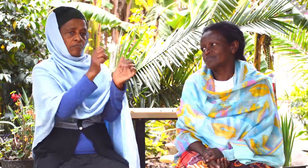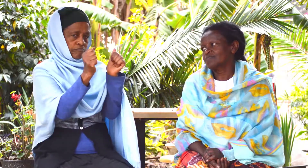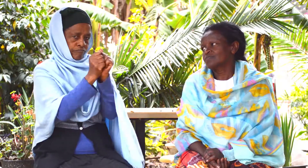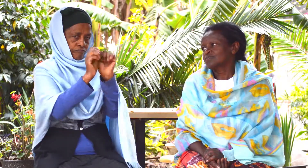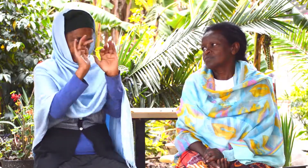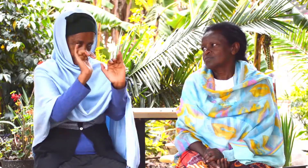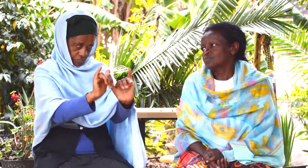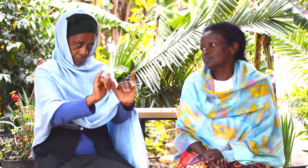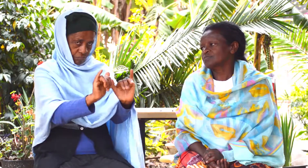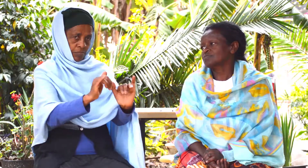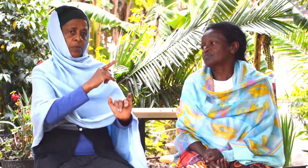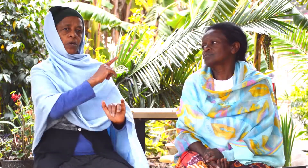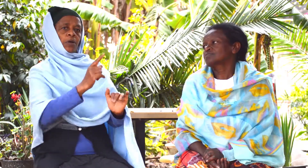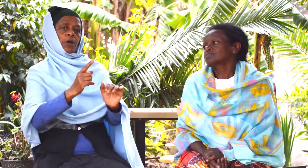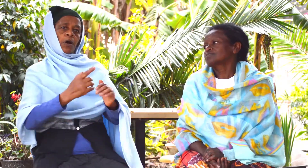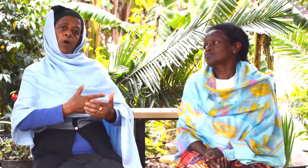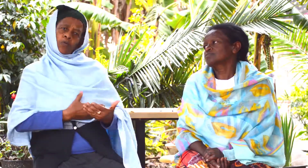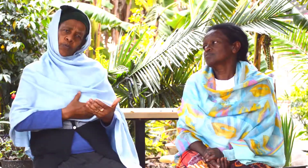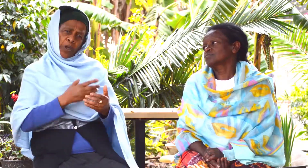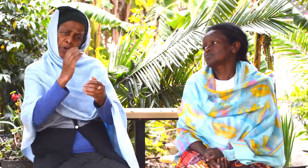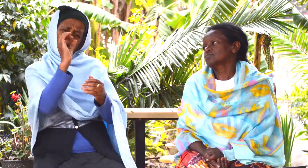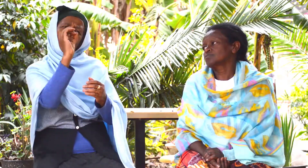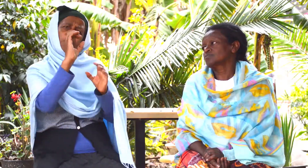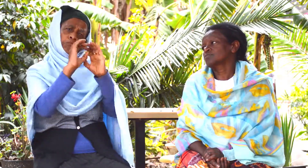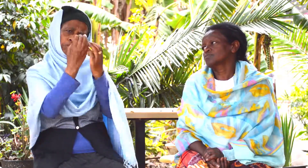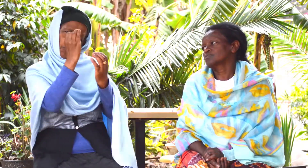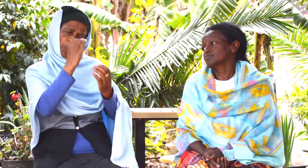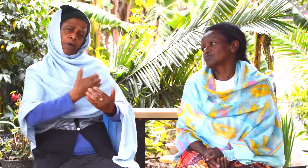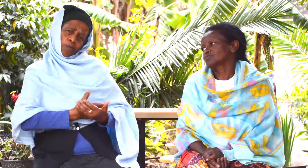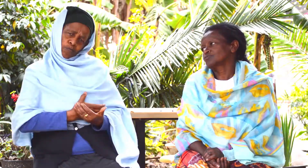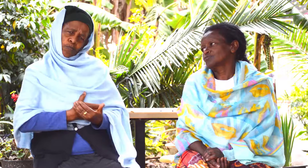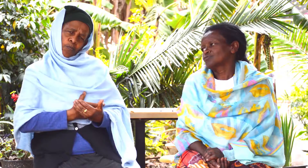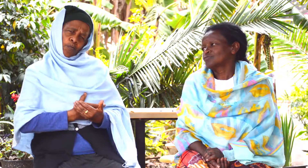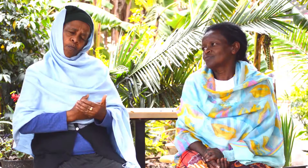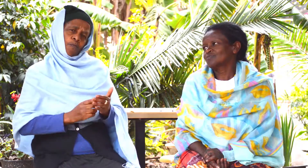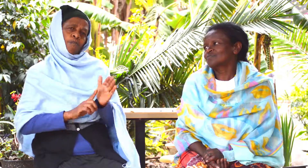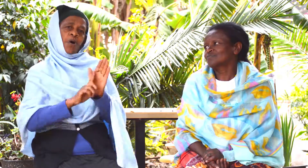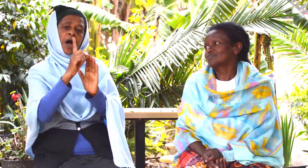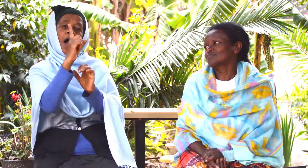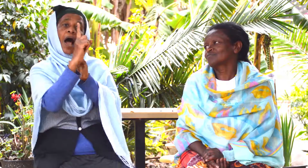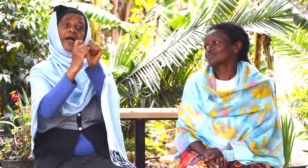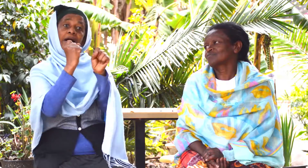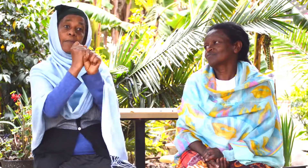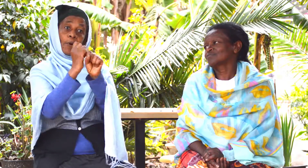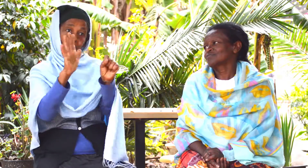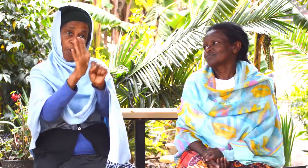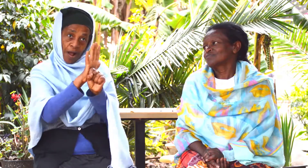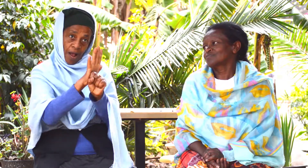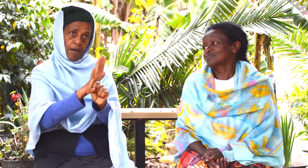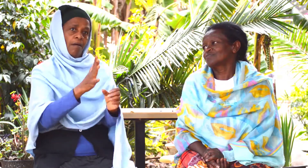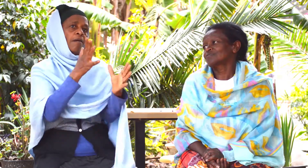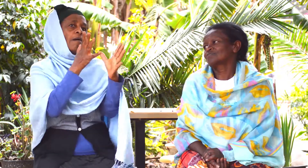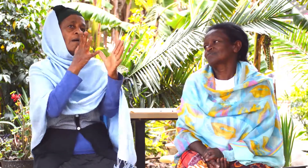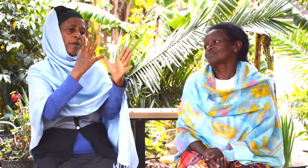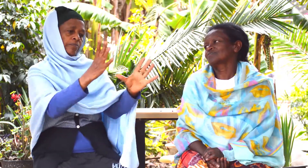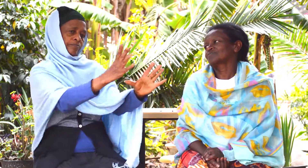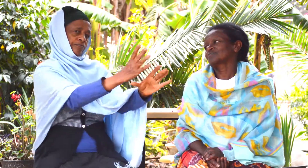በኋላ ከአያቷ ጋር ነበር የምትኖረው። She breastfed her son until he was 1 year old. ልጅ